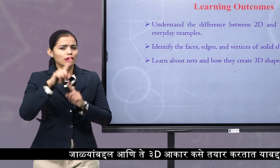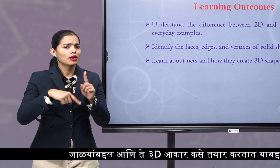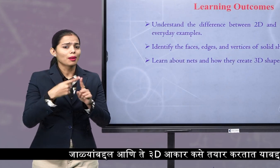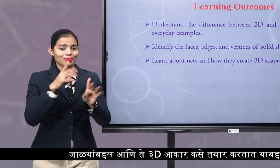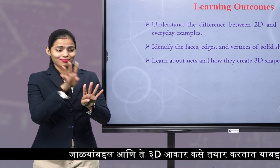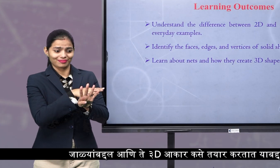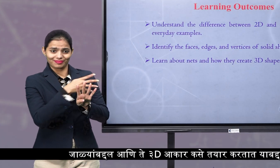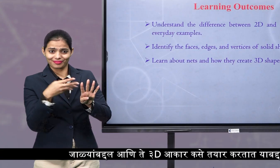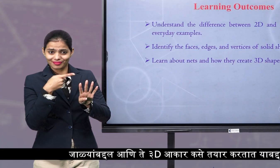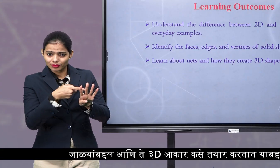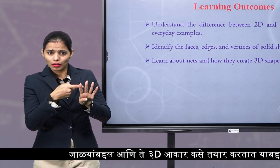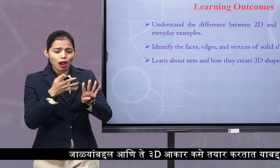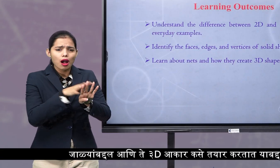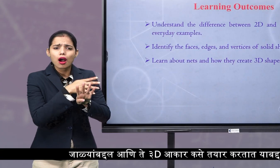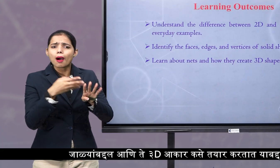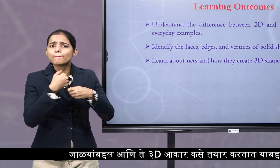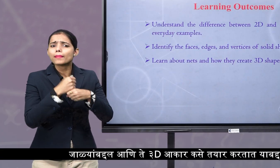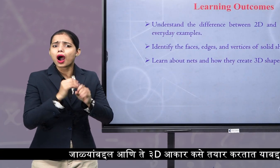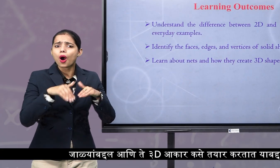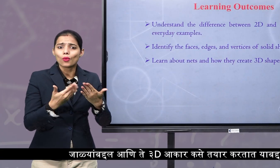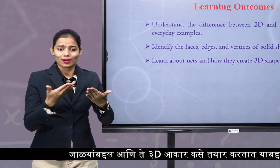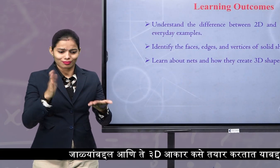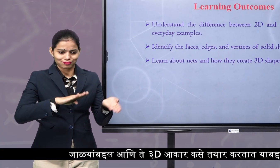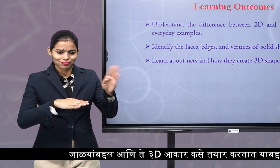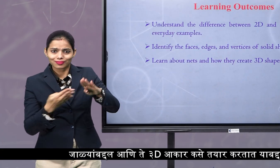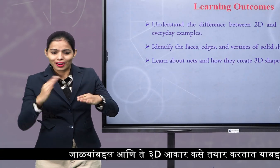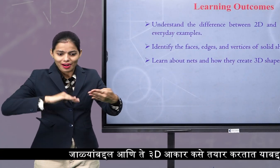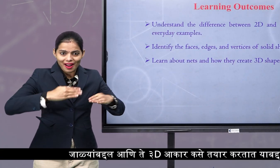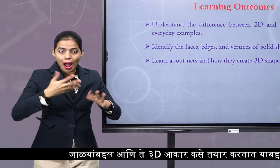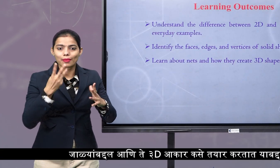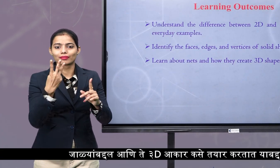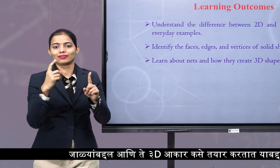जाळ्यांबद्दल आणि ते 3D आकार कसे तयार करतात याबद्दल जाणून घ्या.